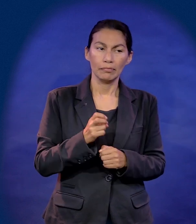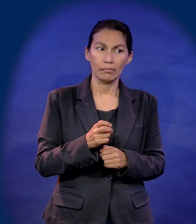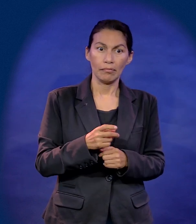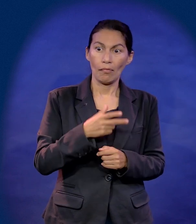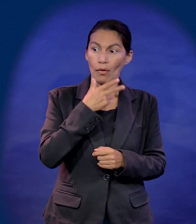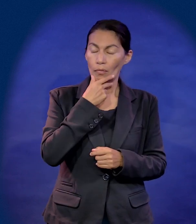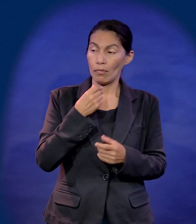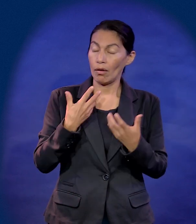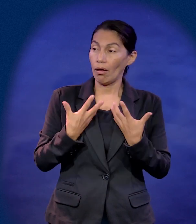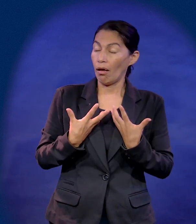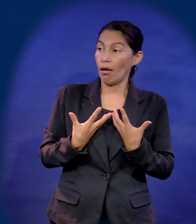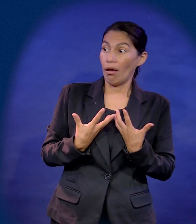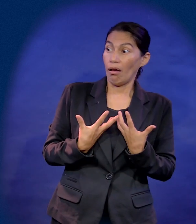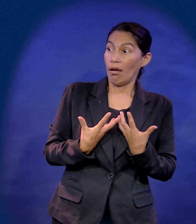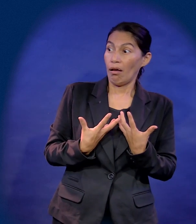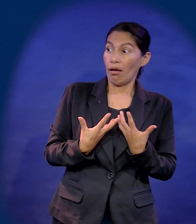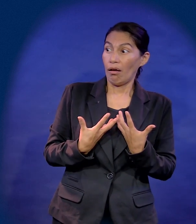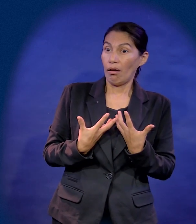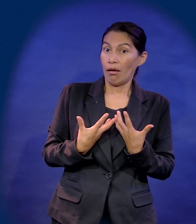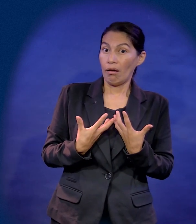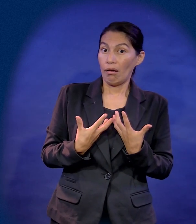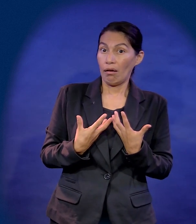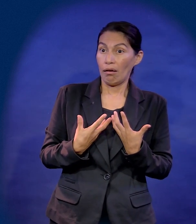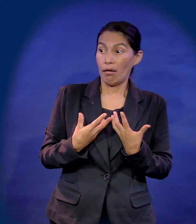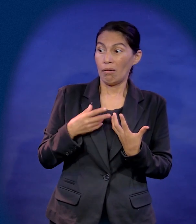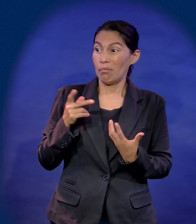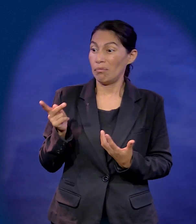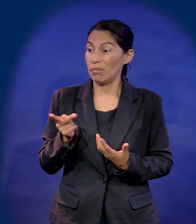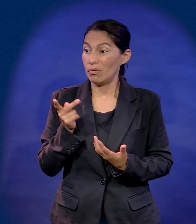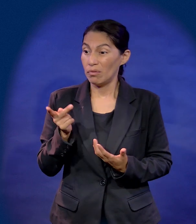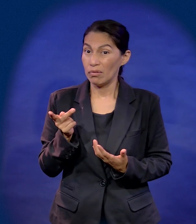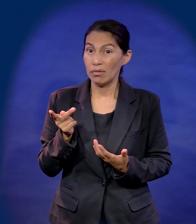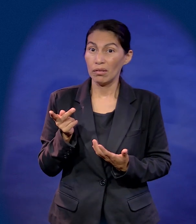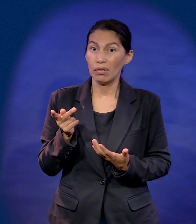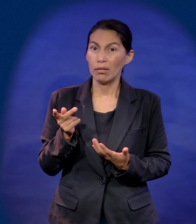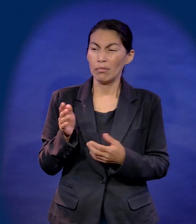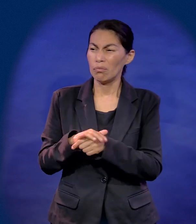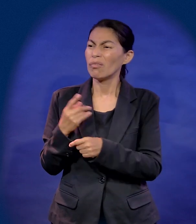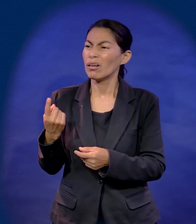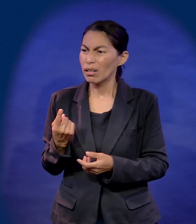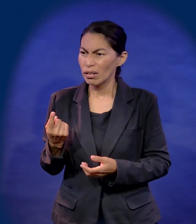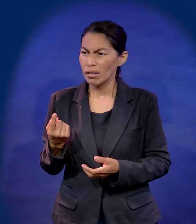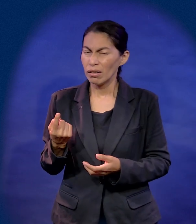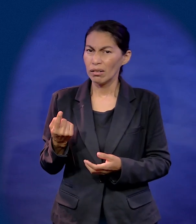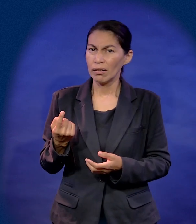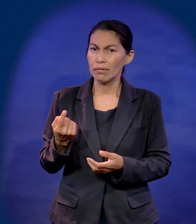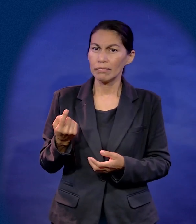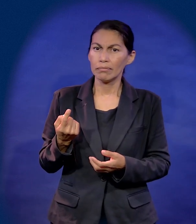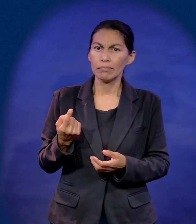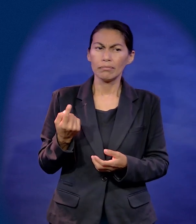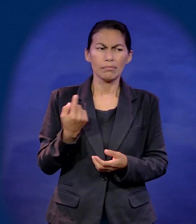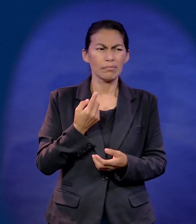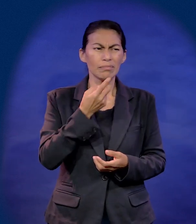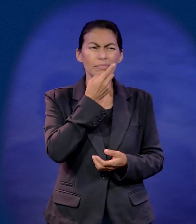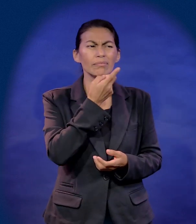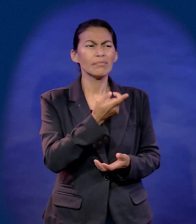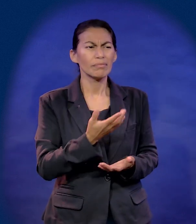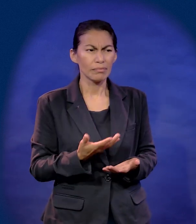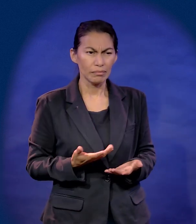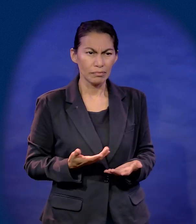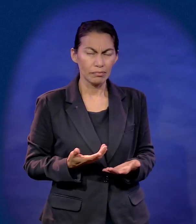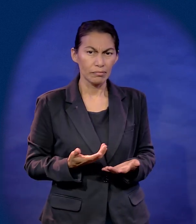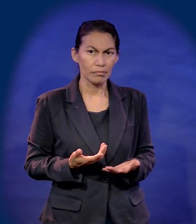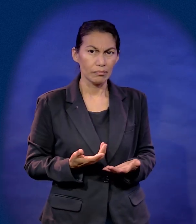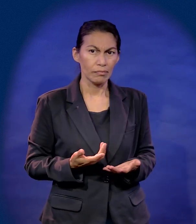debe terminar. Y entonces Carlos Daniel va a estar... ¿Cuál es la pregunta natural que él va a hacer? ¿Por